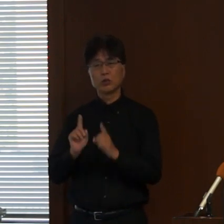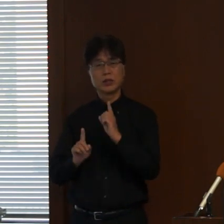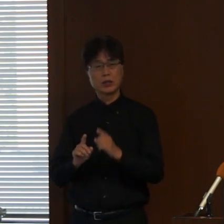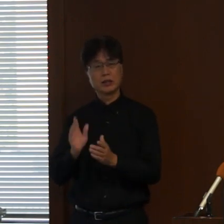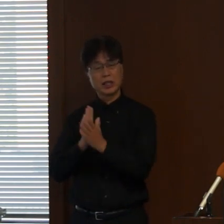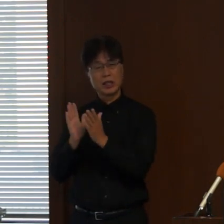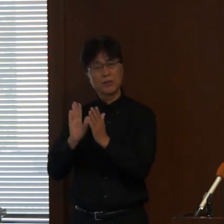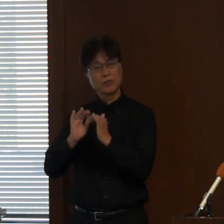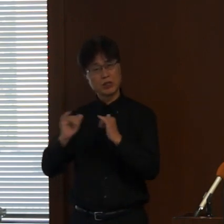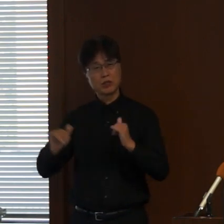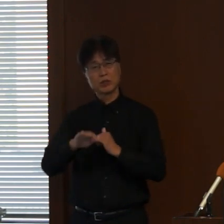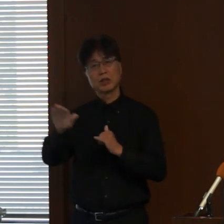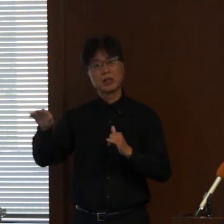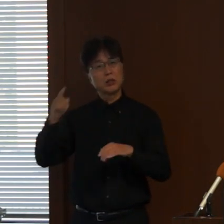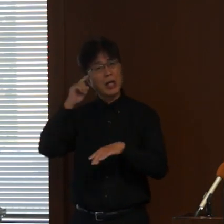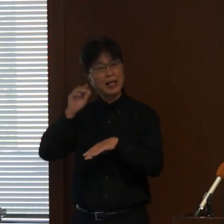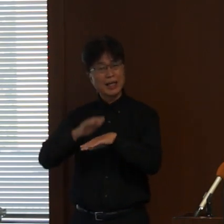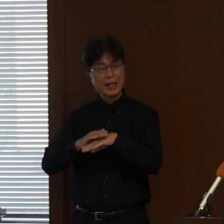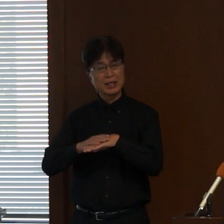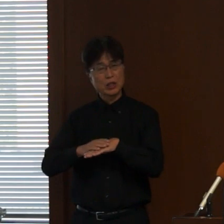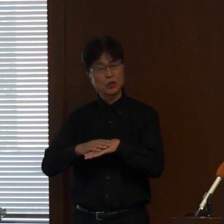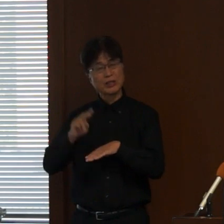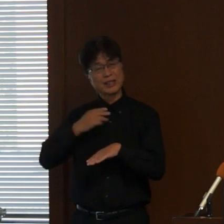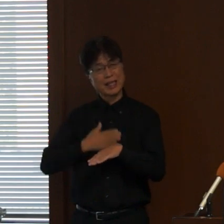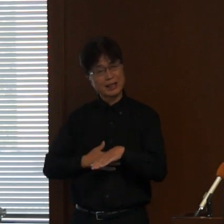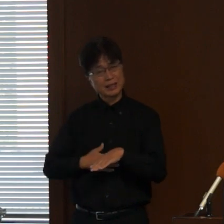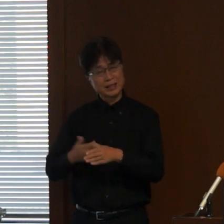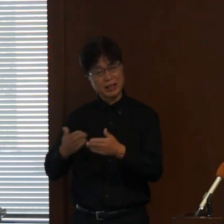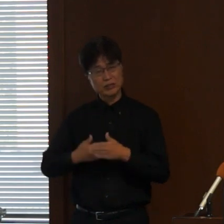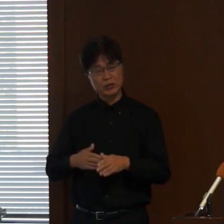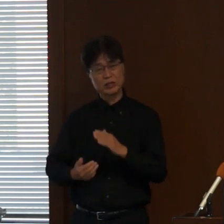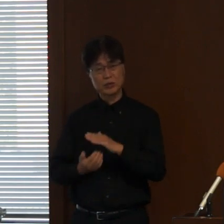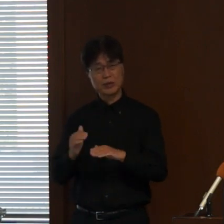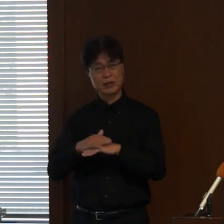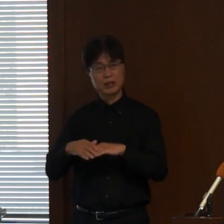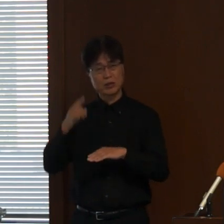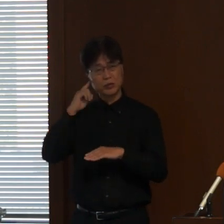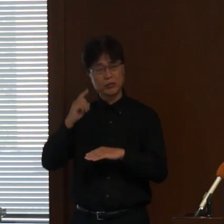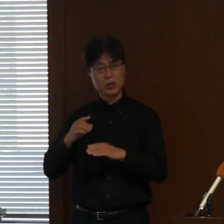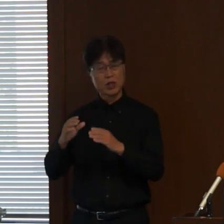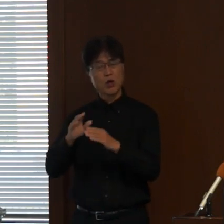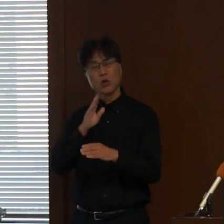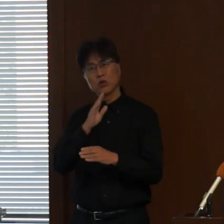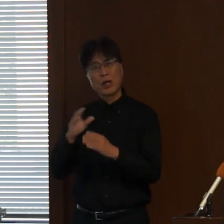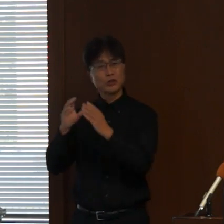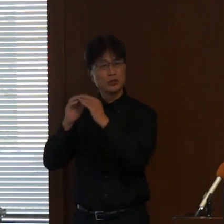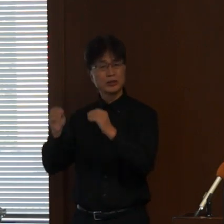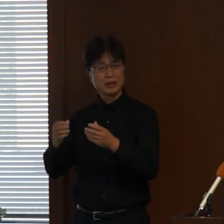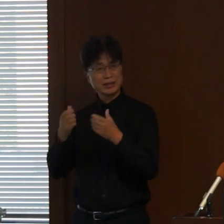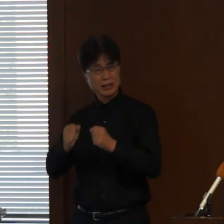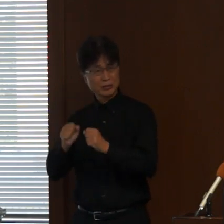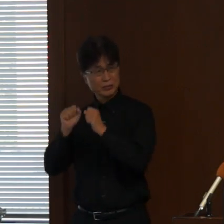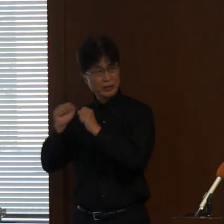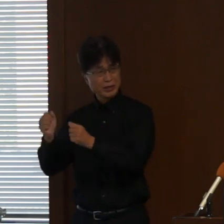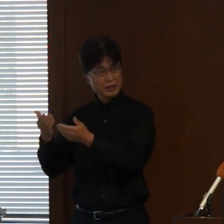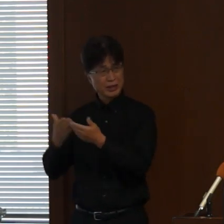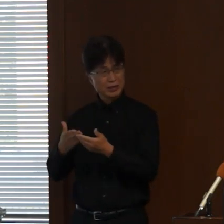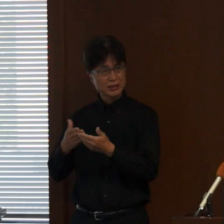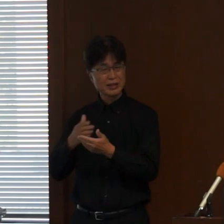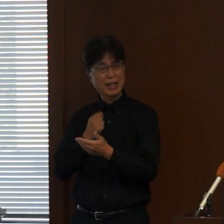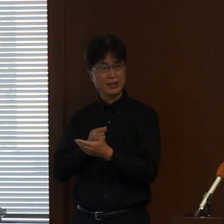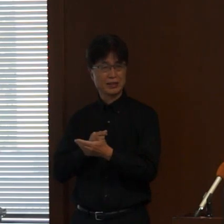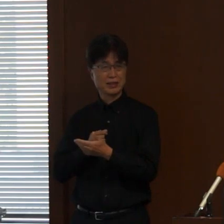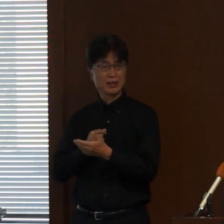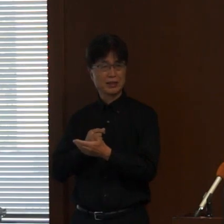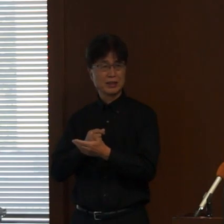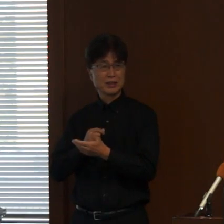。本来だから国全体としてビシッとやってもらいたいところはあるんだけれども、そうでないも